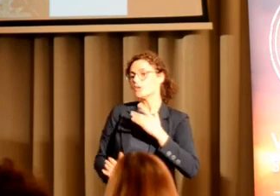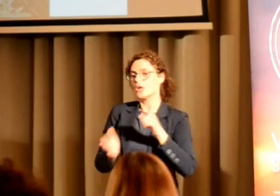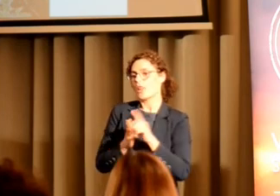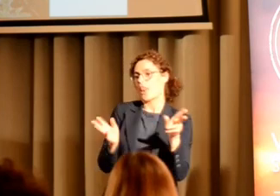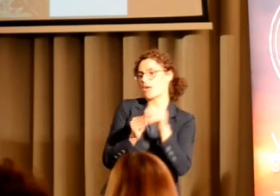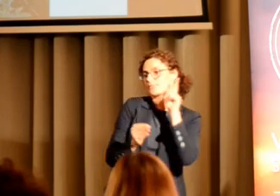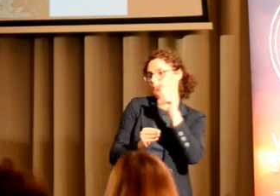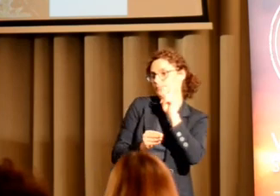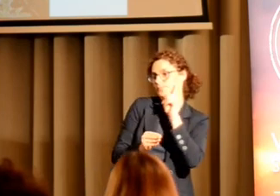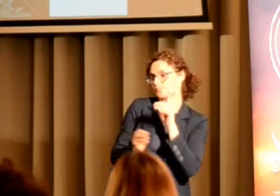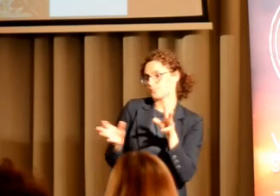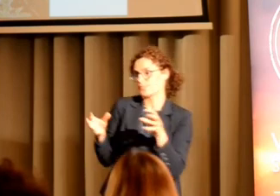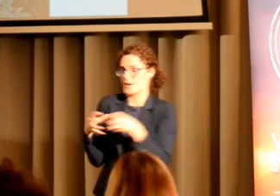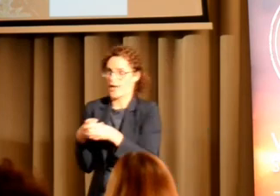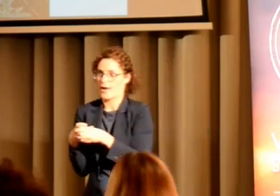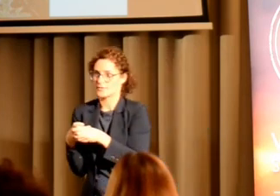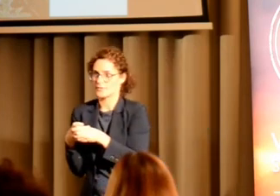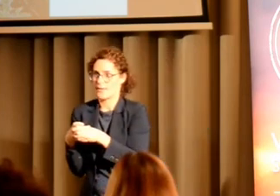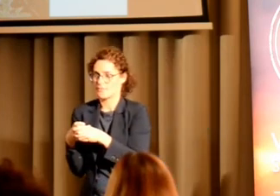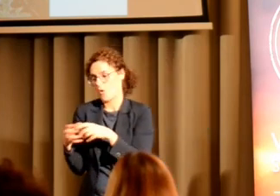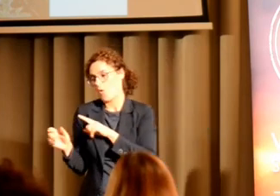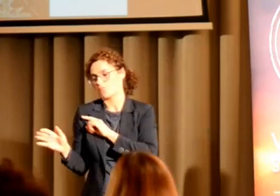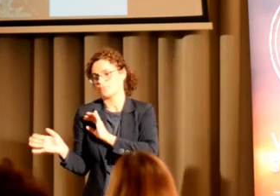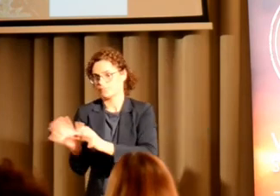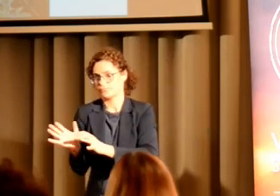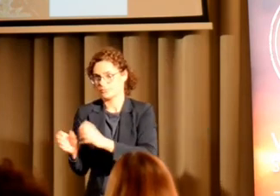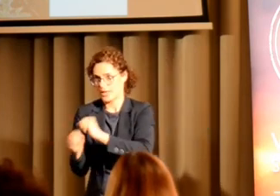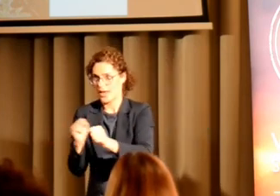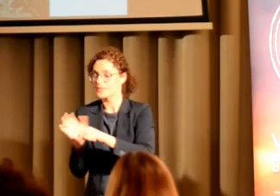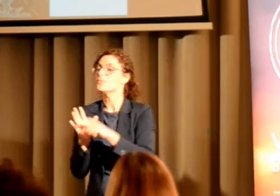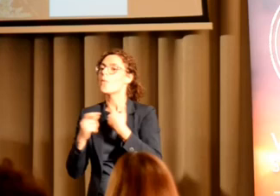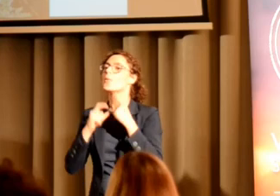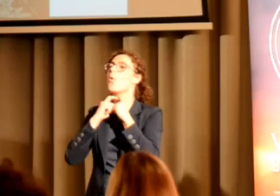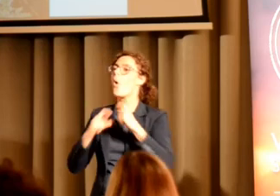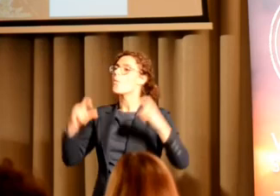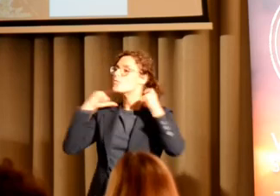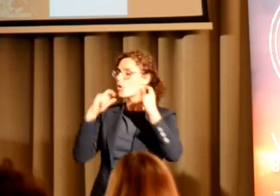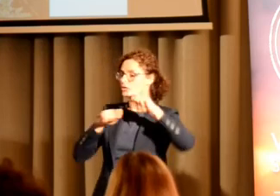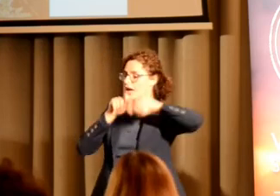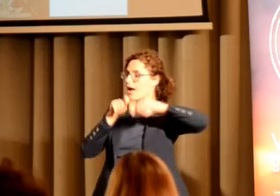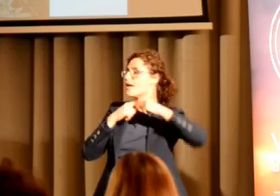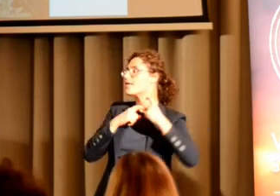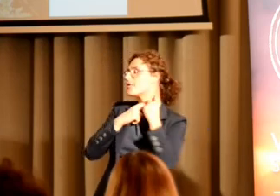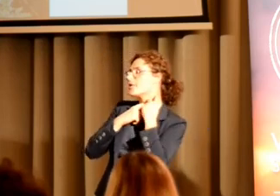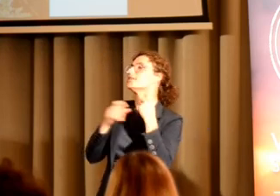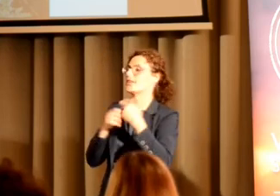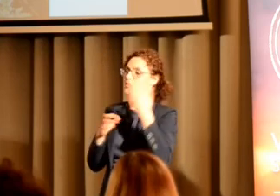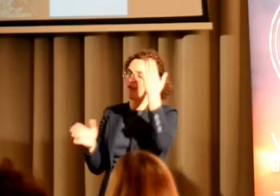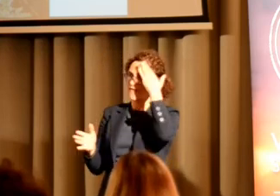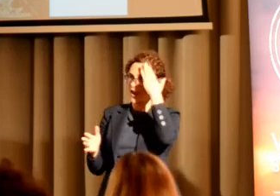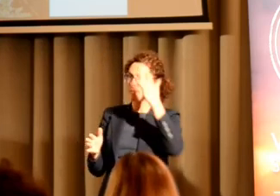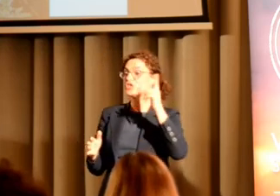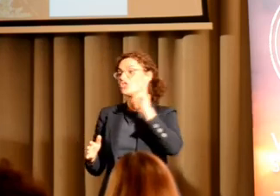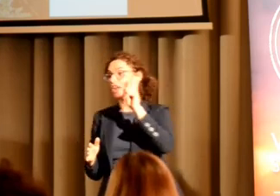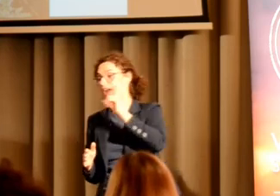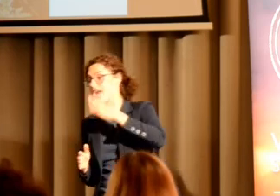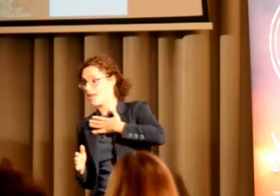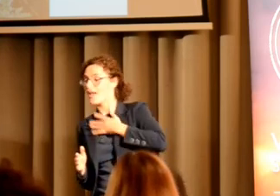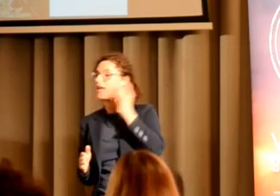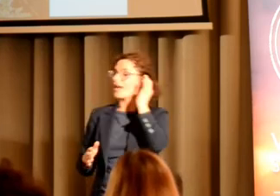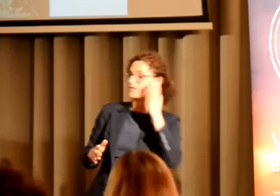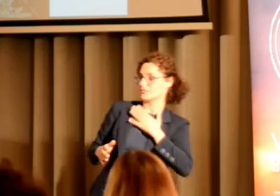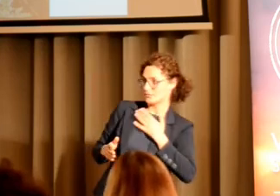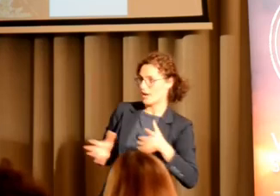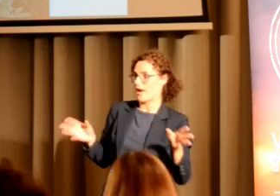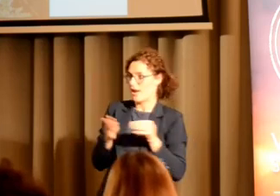samca z obrożą, bo takie wyniki, takie informacje o tym prywatnym życiu wilków są możliwe przy użyciu specjalnych obroży, czyli